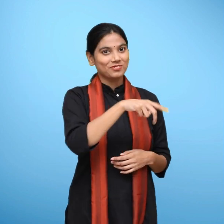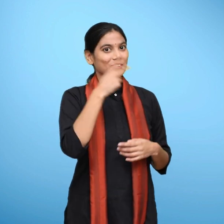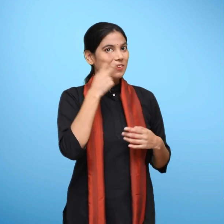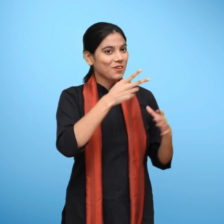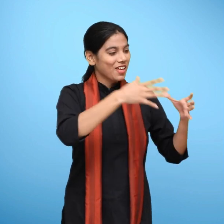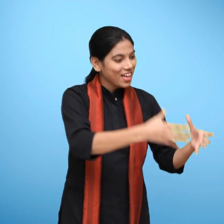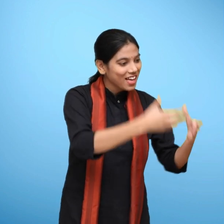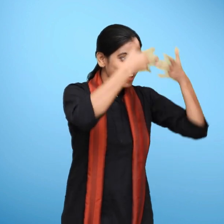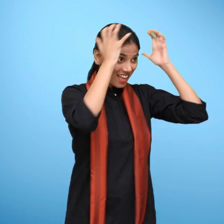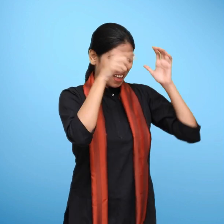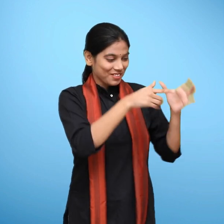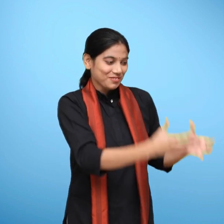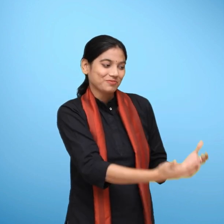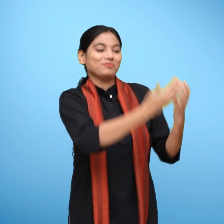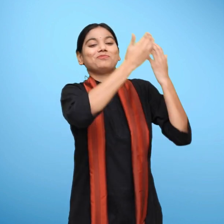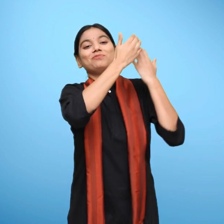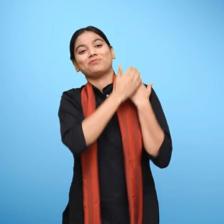दिवाकर को गोद में उठा लेते